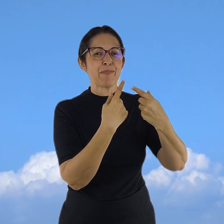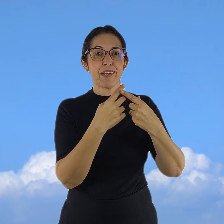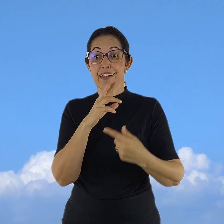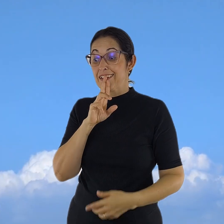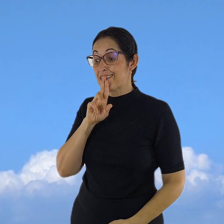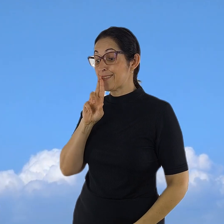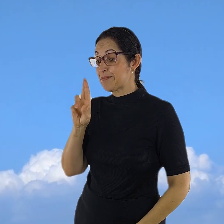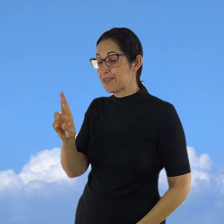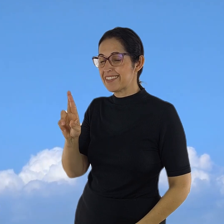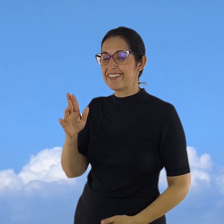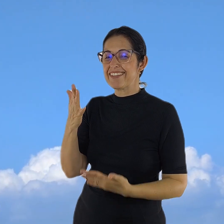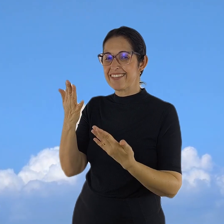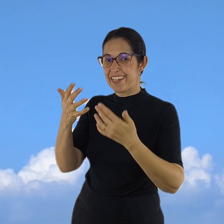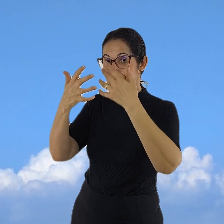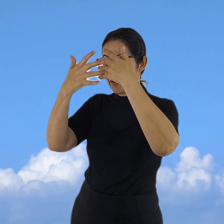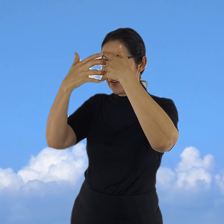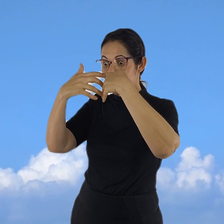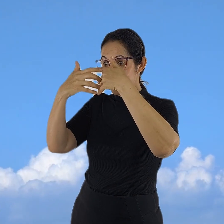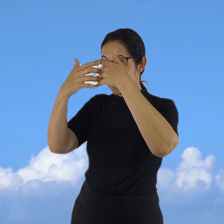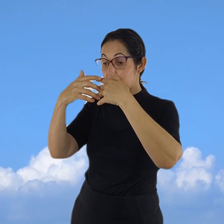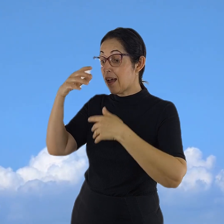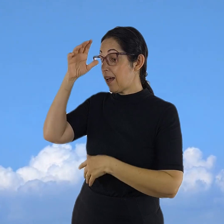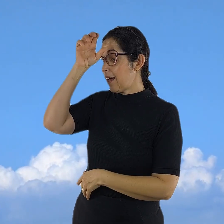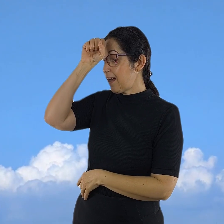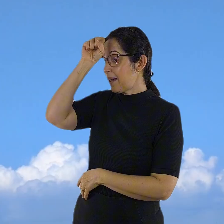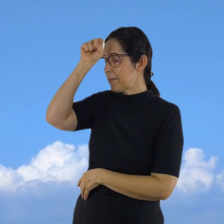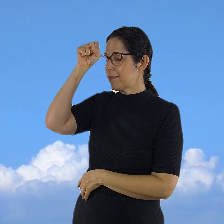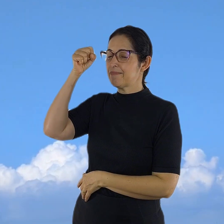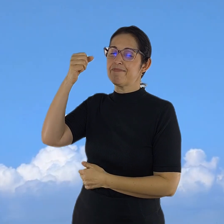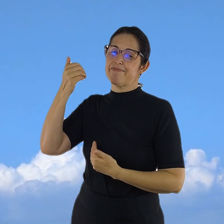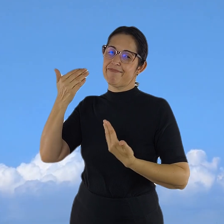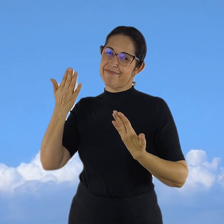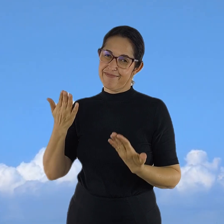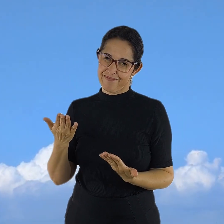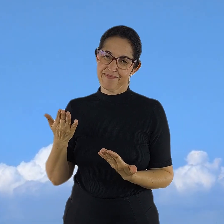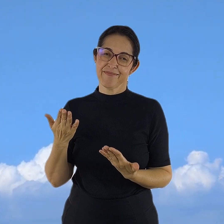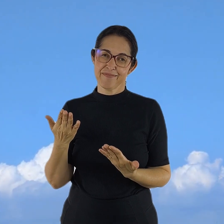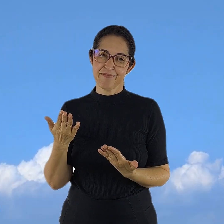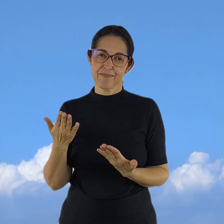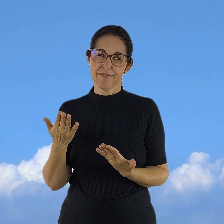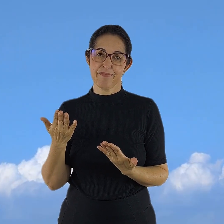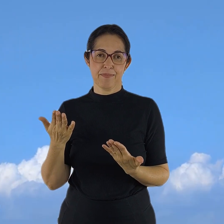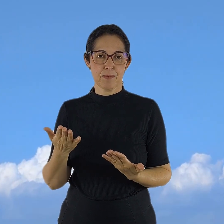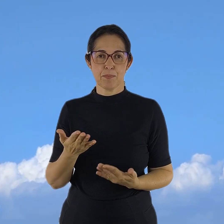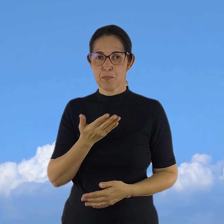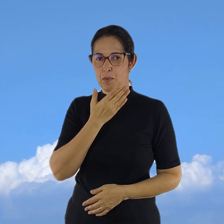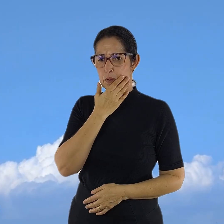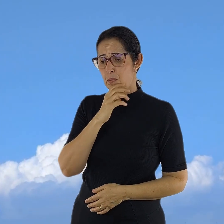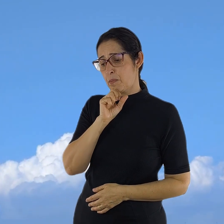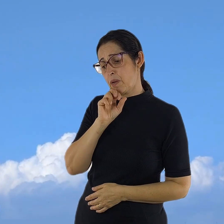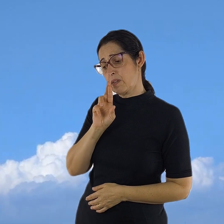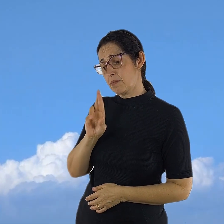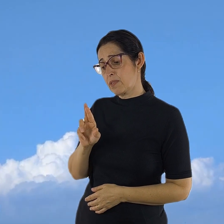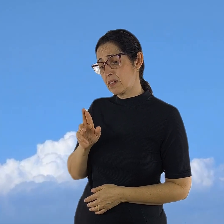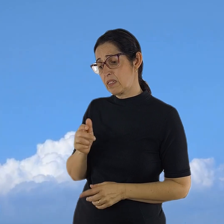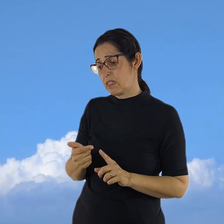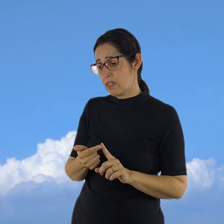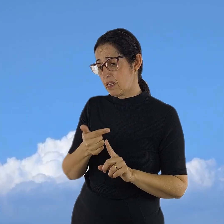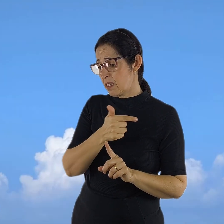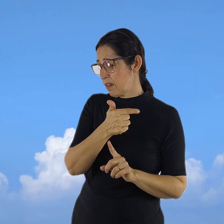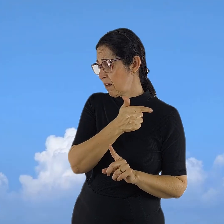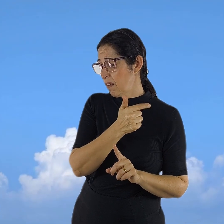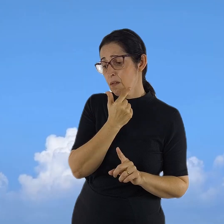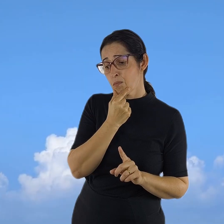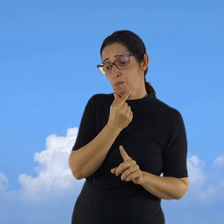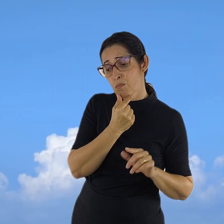responder a sua pergunta, o ensino era claro. Desde pequeno, desde menino. Ou